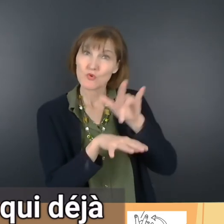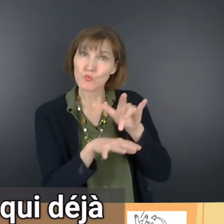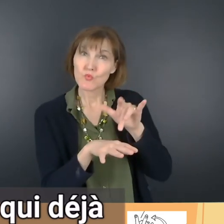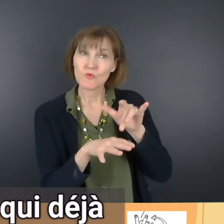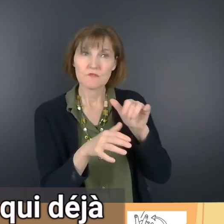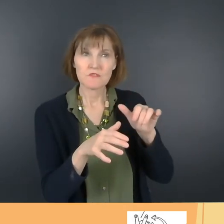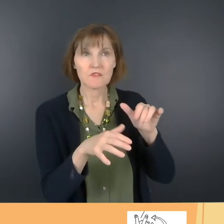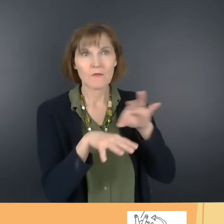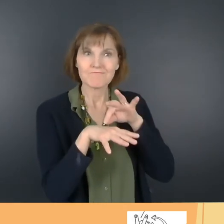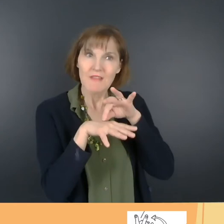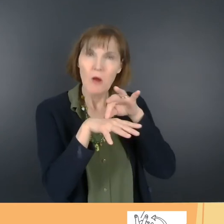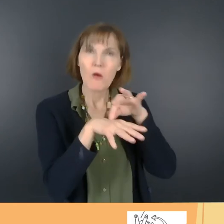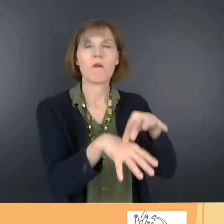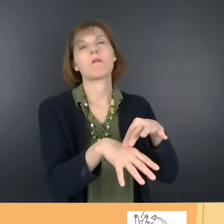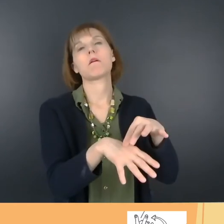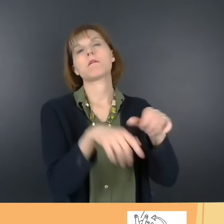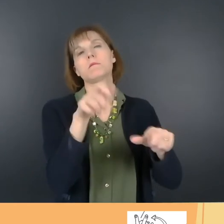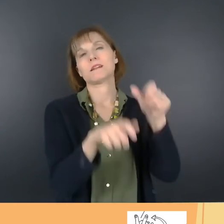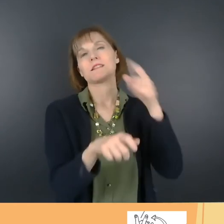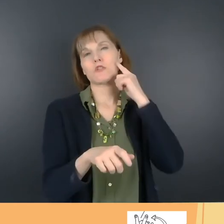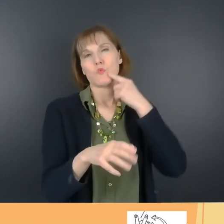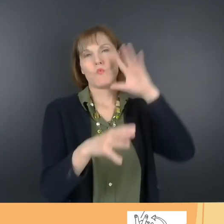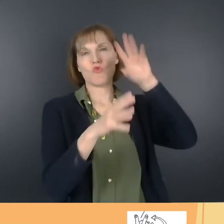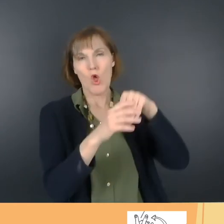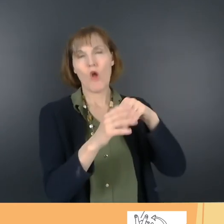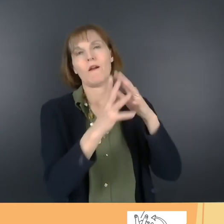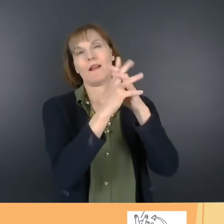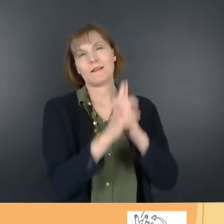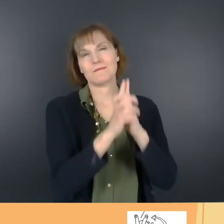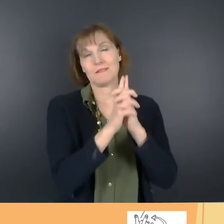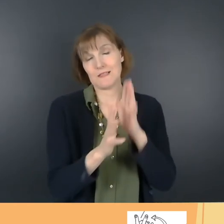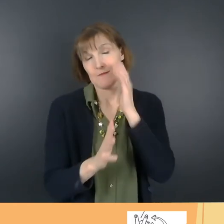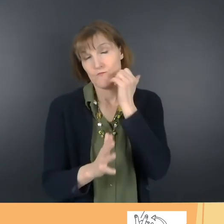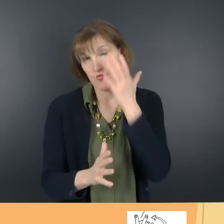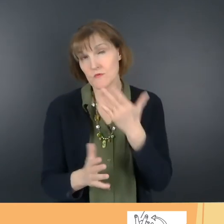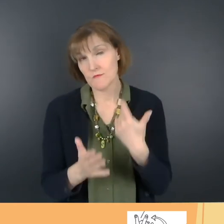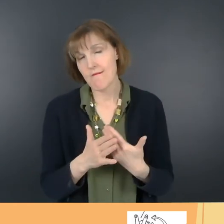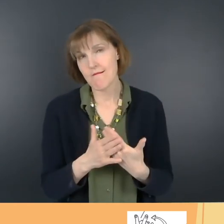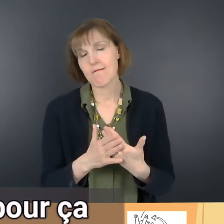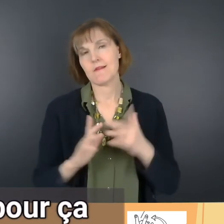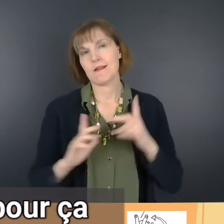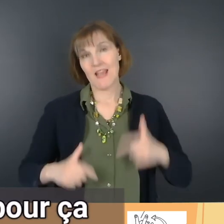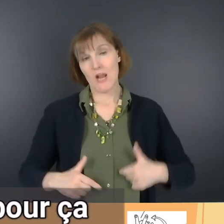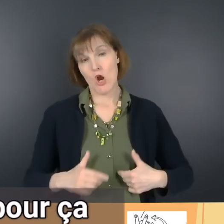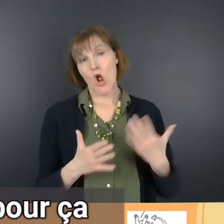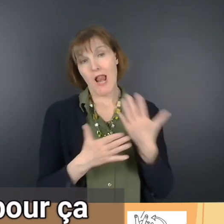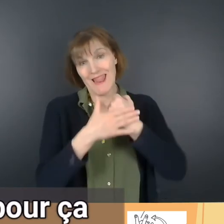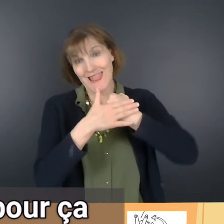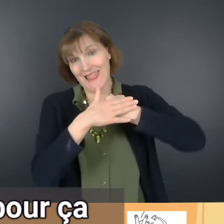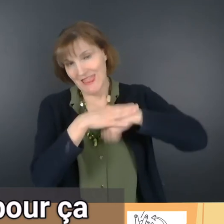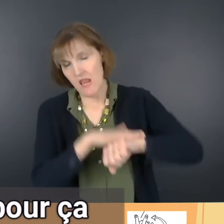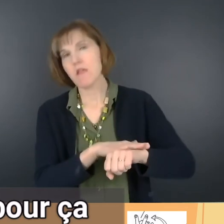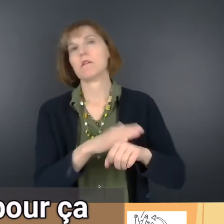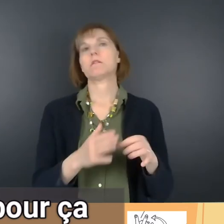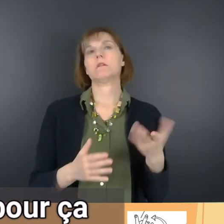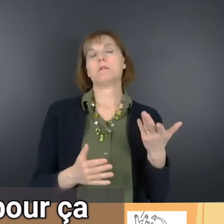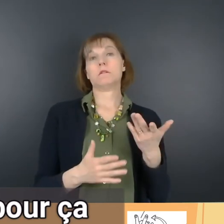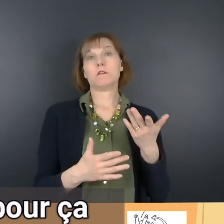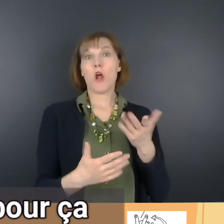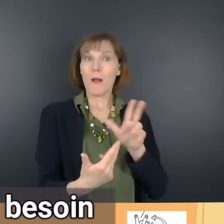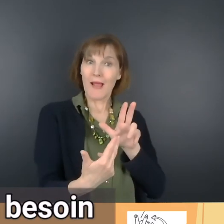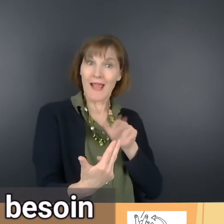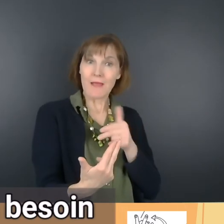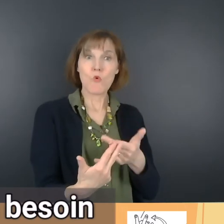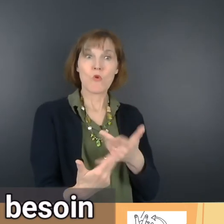accompagnent des personnes sûres dans les églises. Et c'est quelque chose qui est, que j'ai eu à cœur. C'est un peu pour ça aussi que l'école est née, quand même,